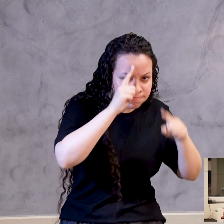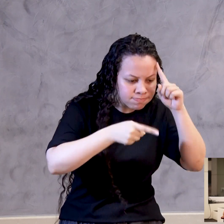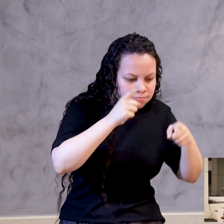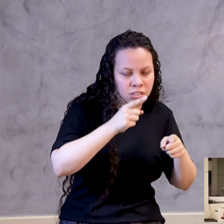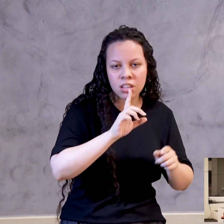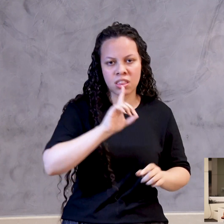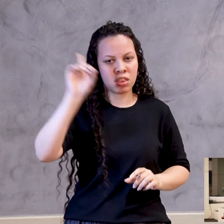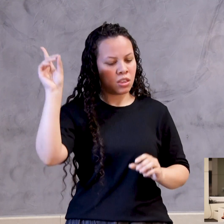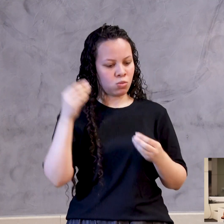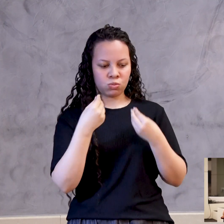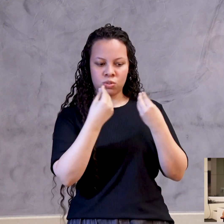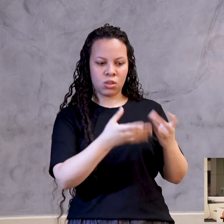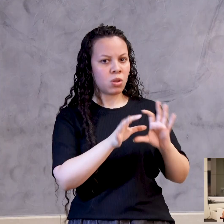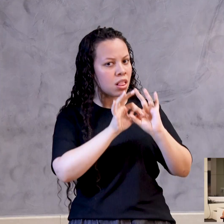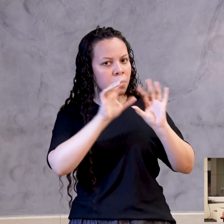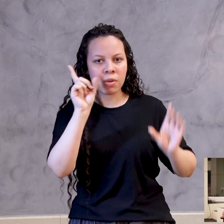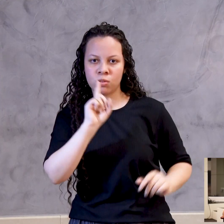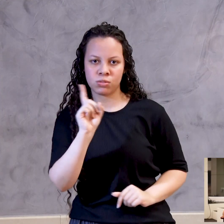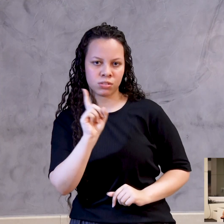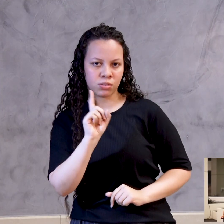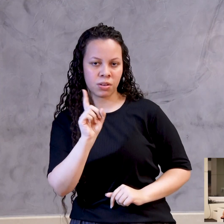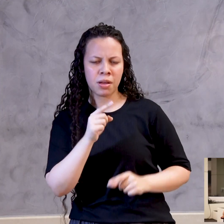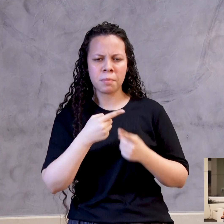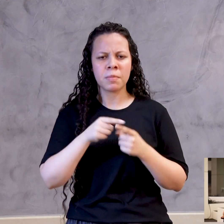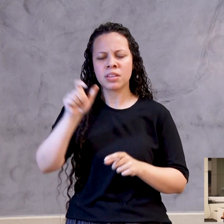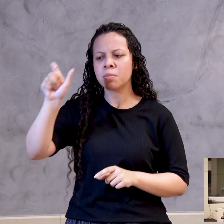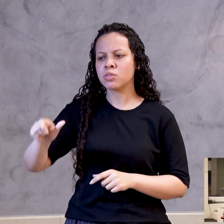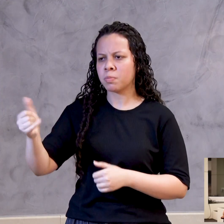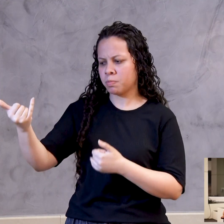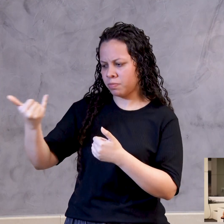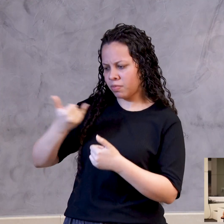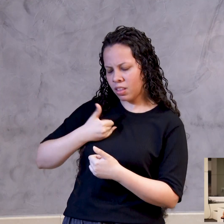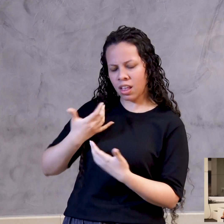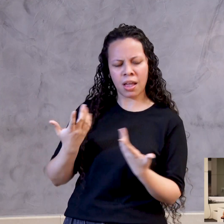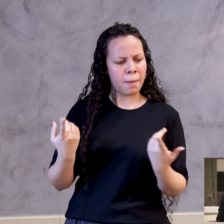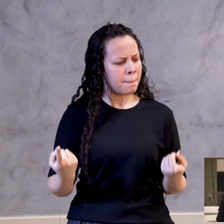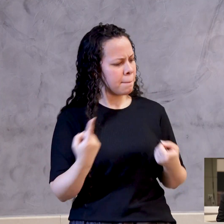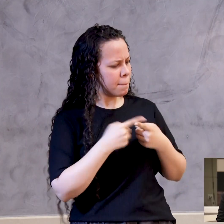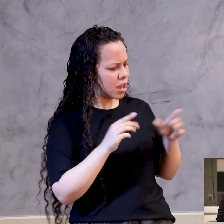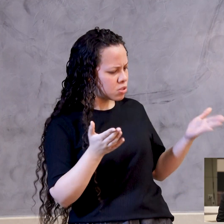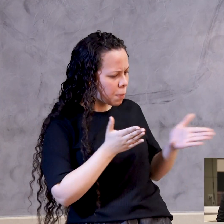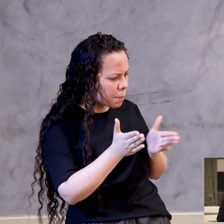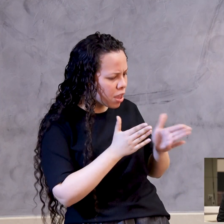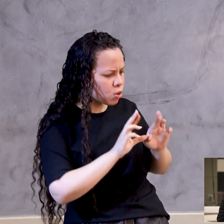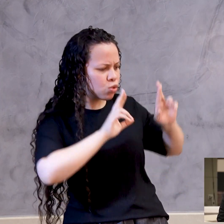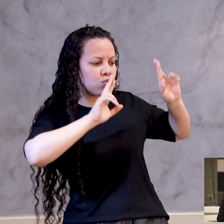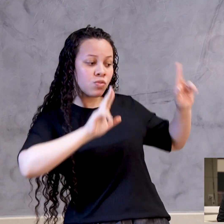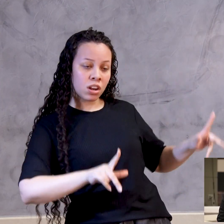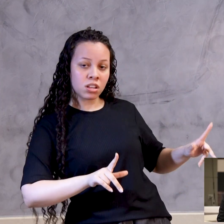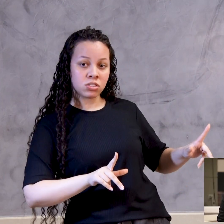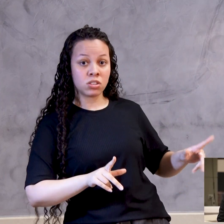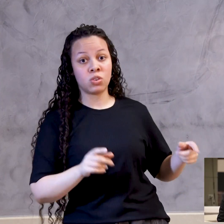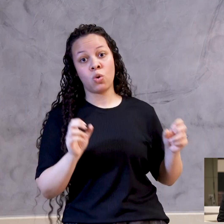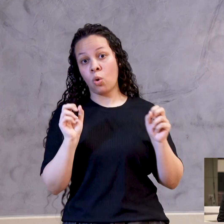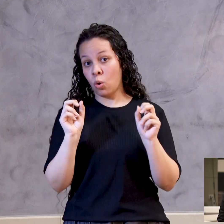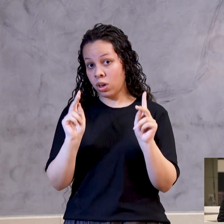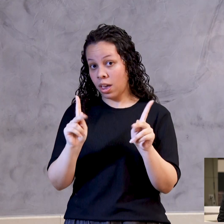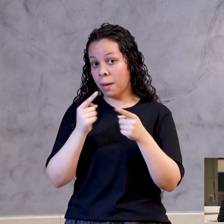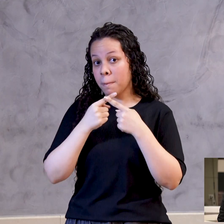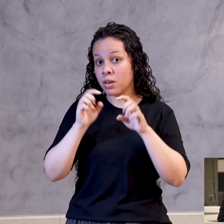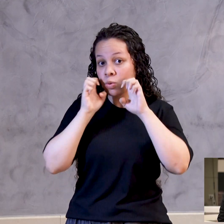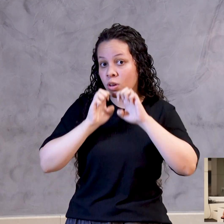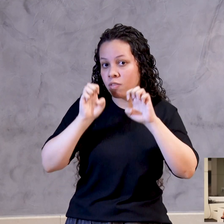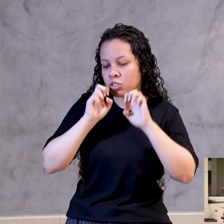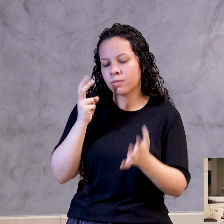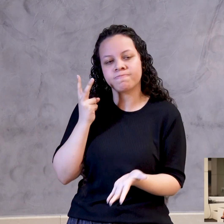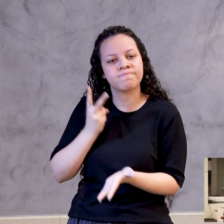deu. Alguém diria assim: nós estamos vivendo em tempos diferentes, mas não estamos pregando um evangelho